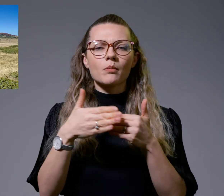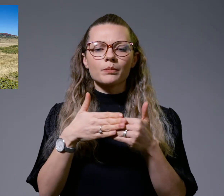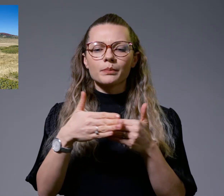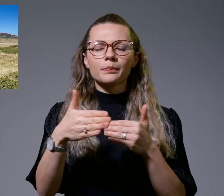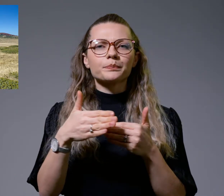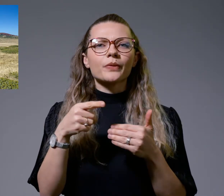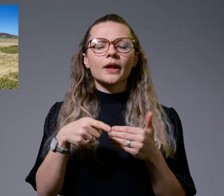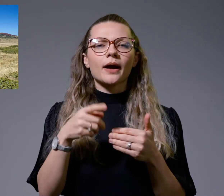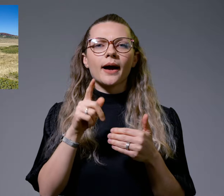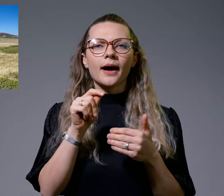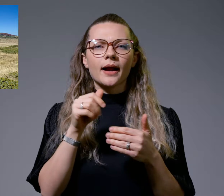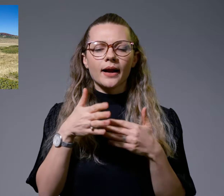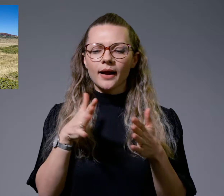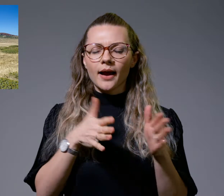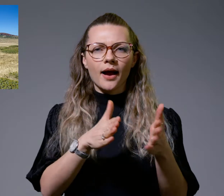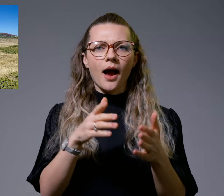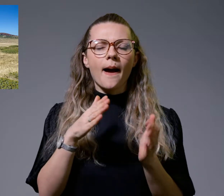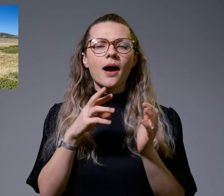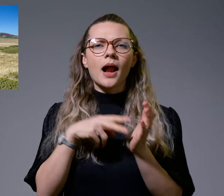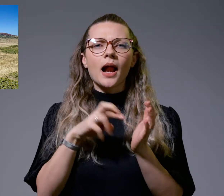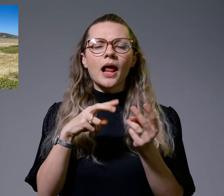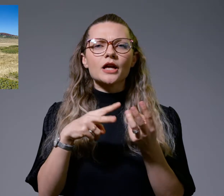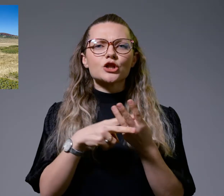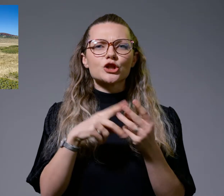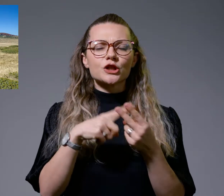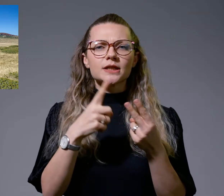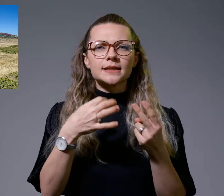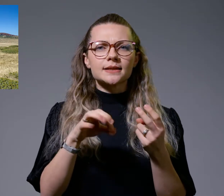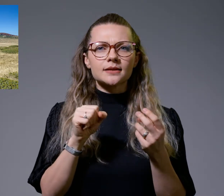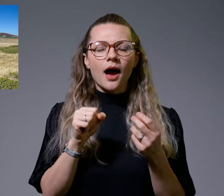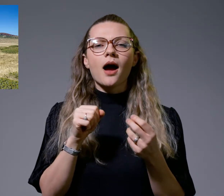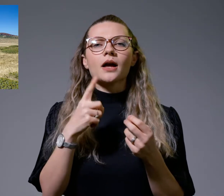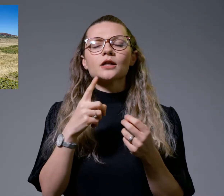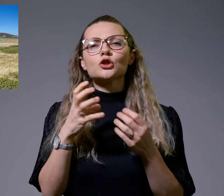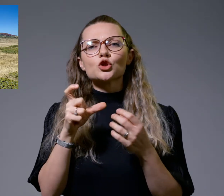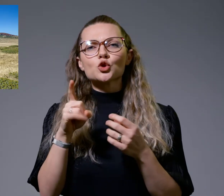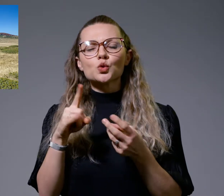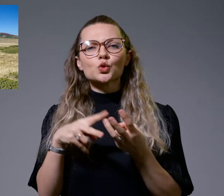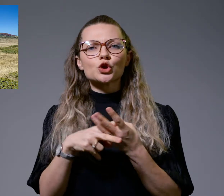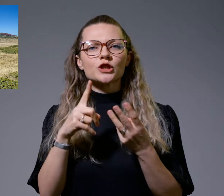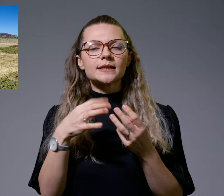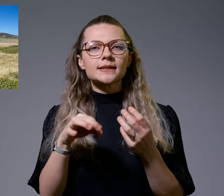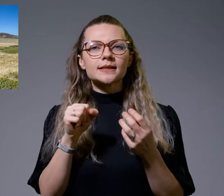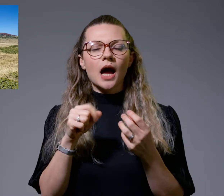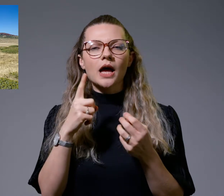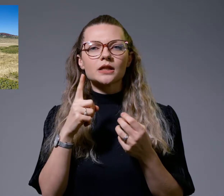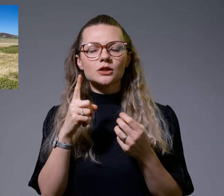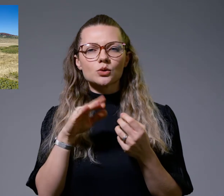на запад и Сушица на исток. Доброполе било избрано од неколку